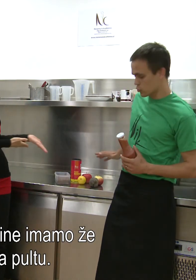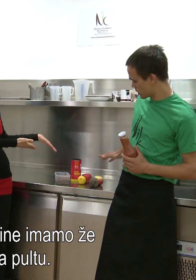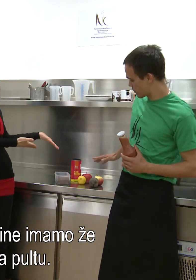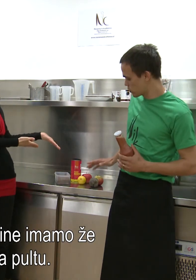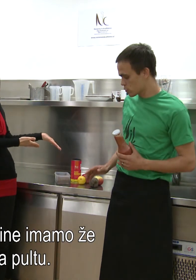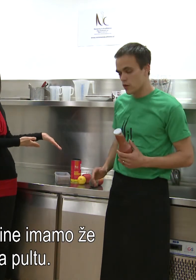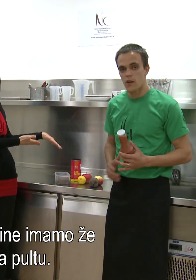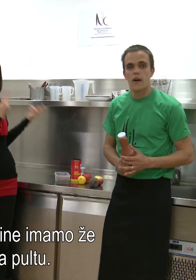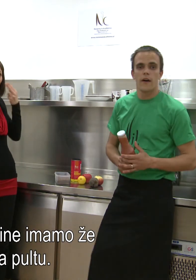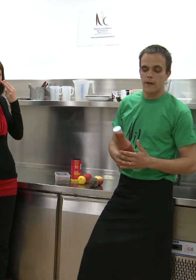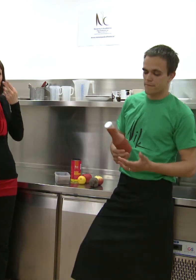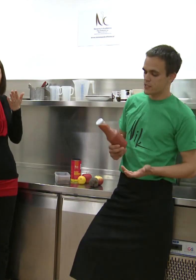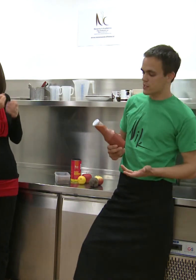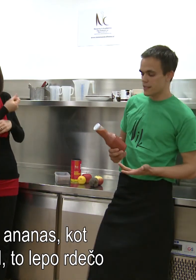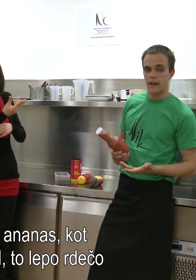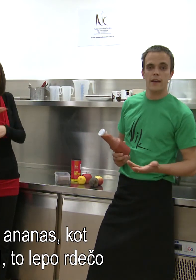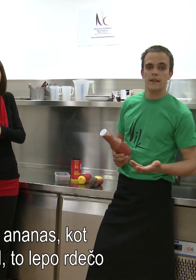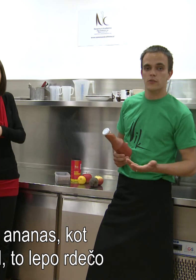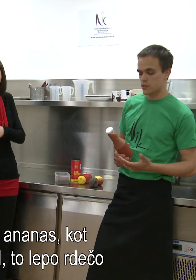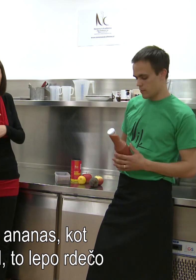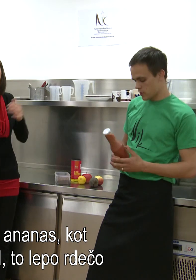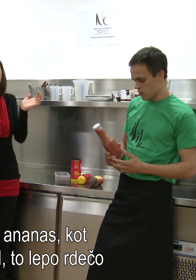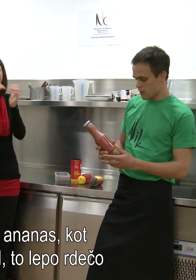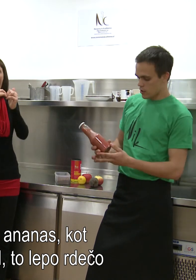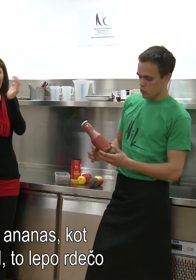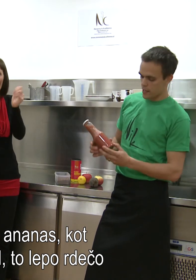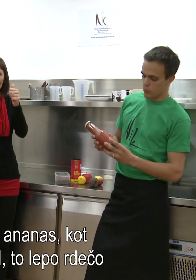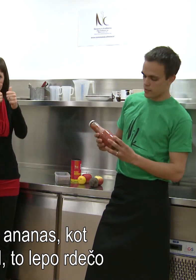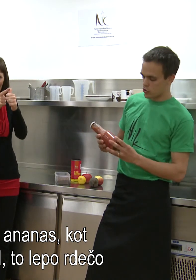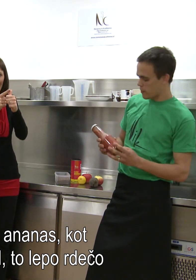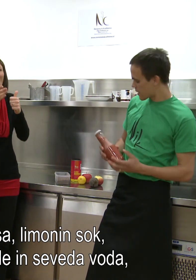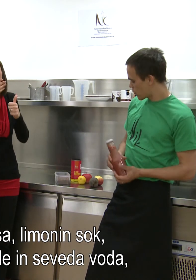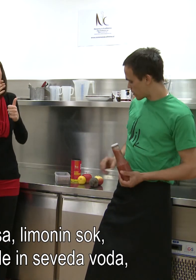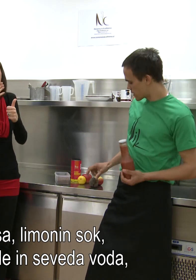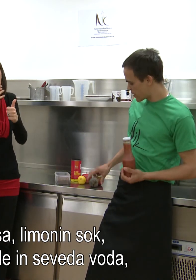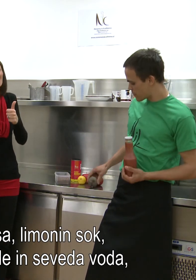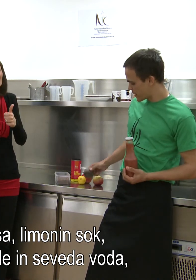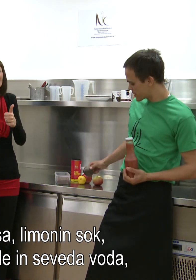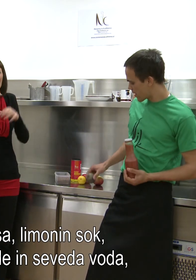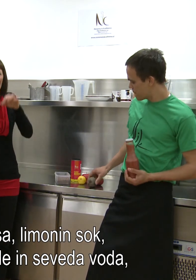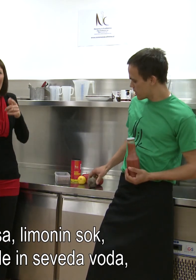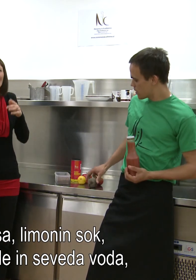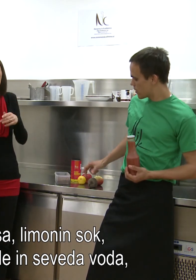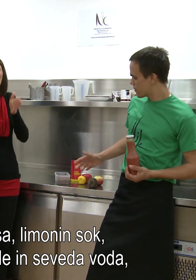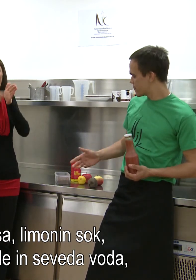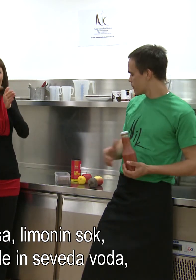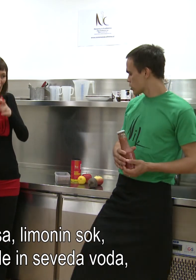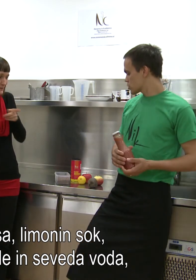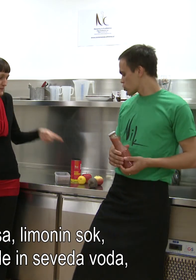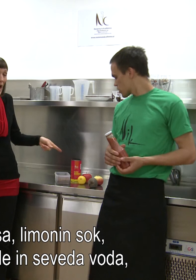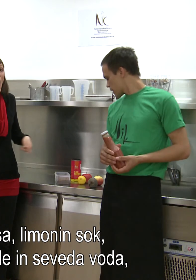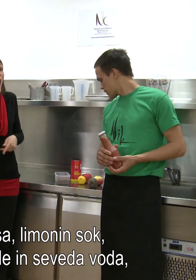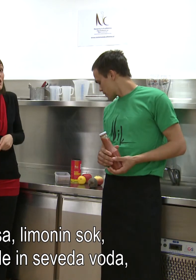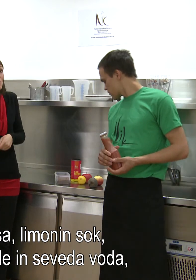imamo že tukaj na pultu. Sestavine je ananas, ko sem omenil, to lepo rdečo barvo, da je pesa,